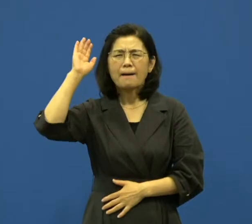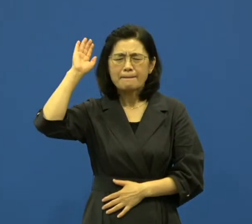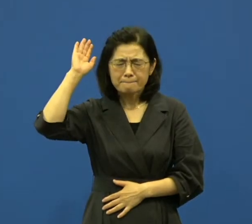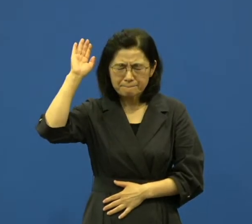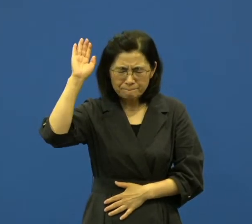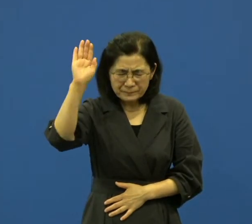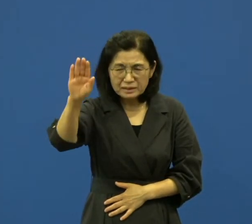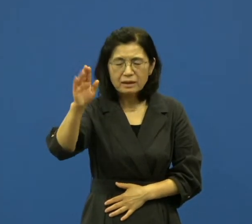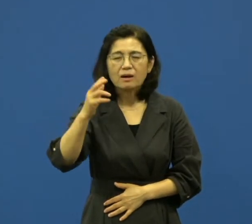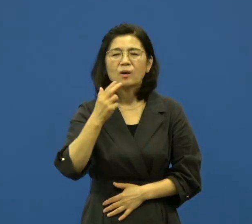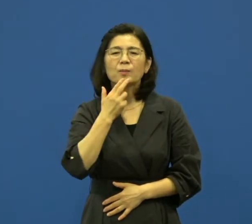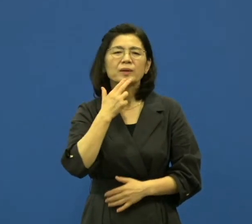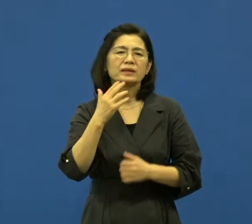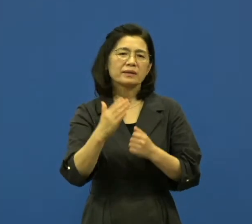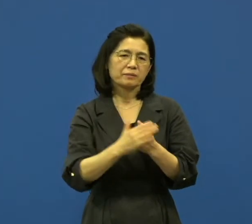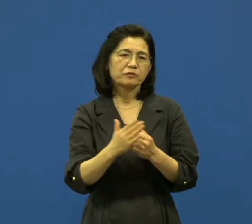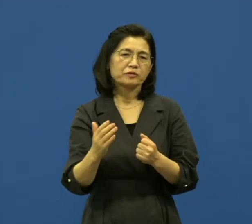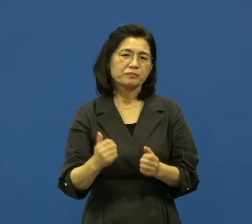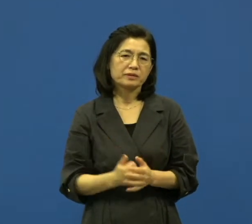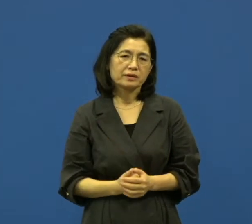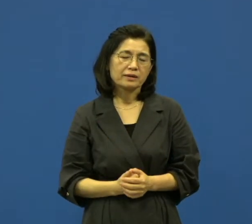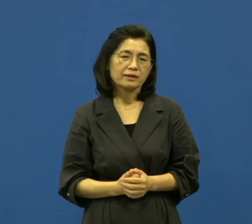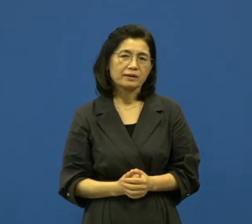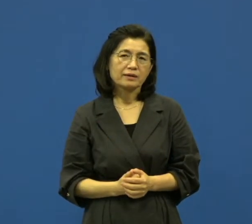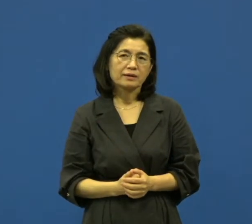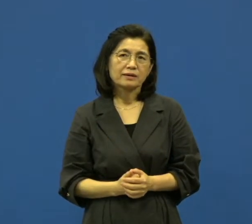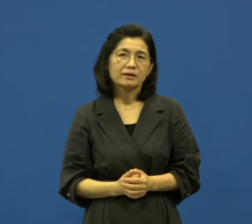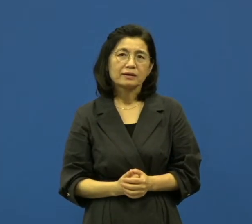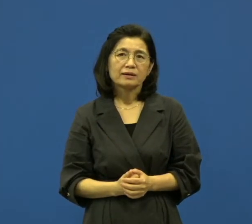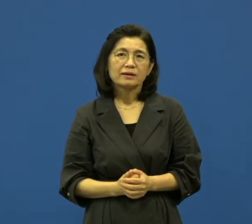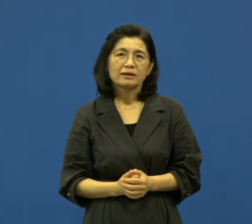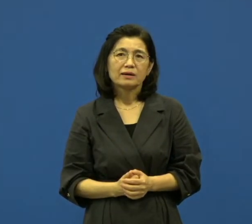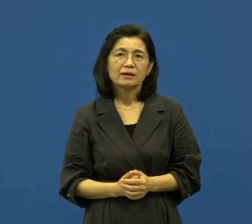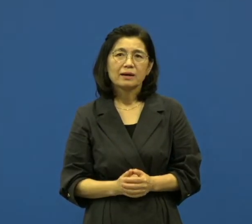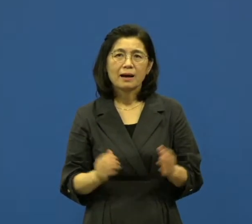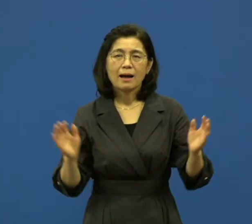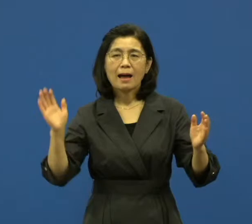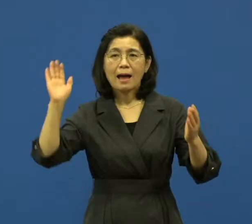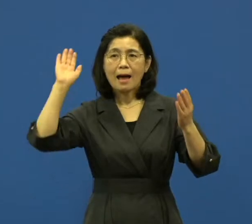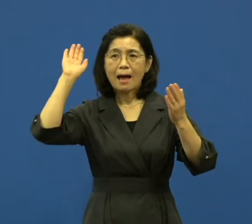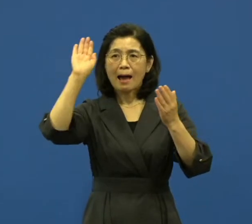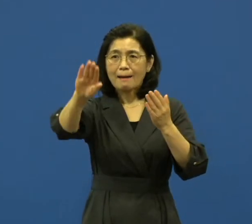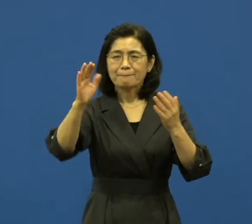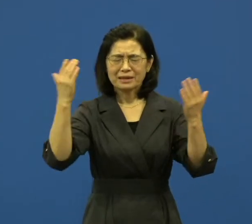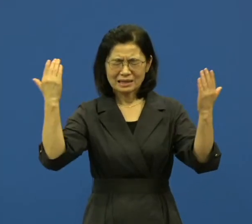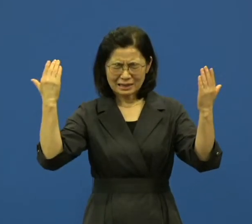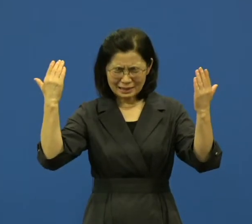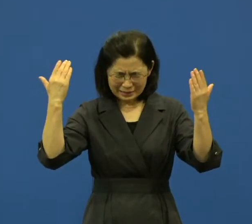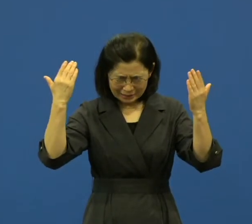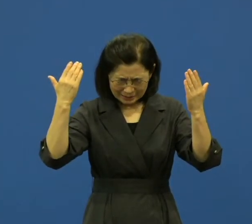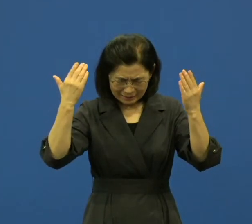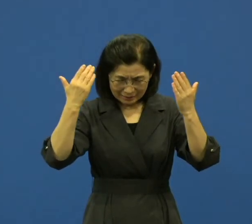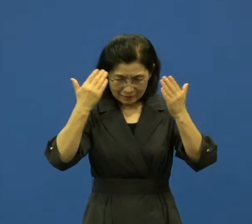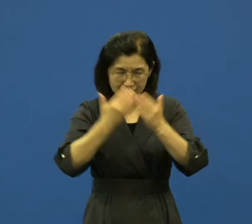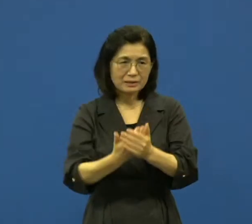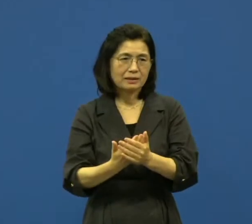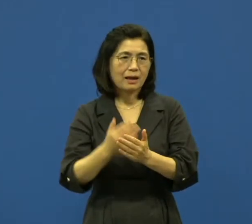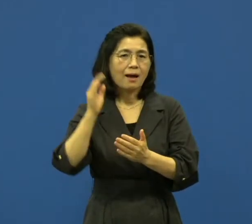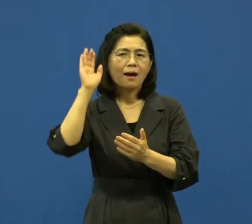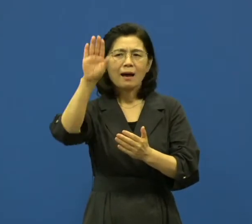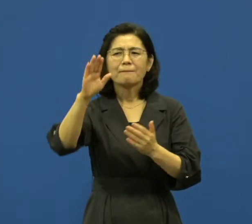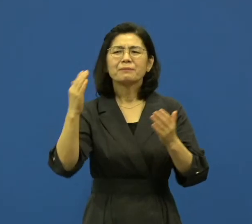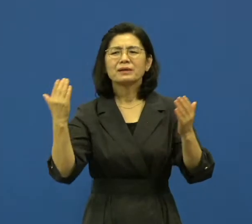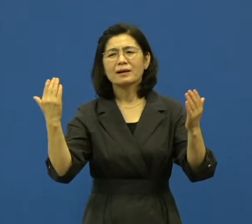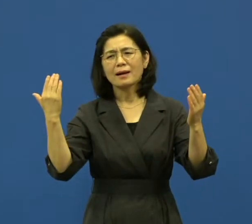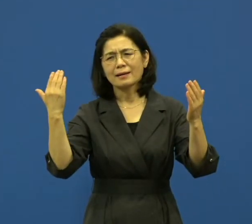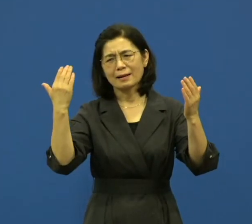힘들니까 끝나는 거예요. 그래서 뭐라고 그래요? 앞이 캄캄하다 그러죠. 앞이 캄캄하다. 당장